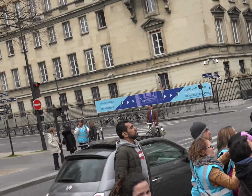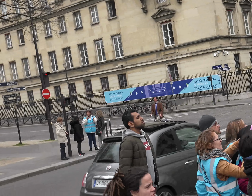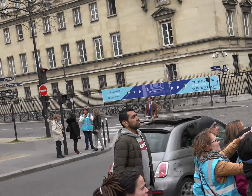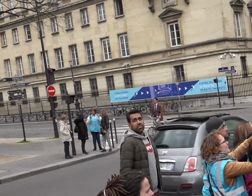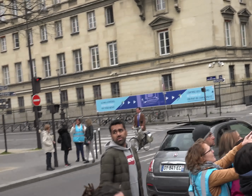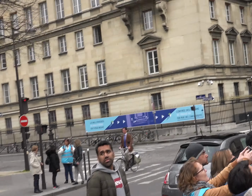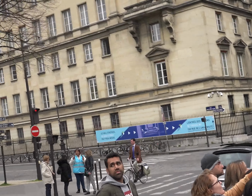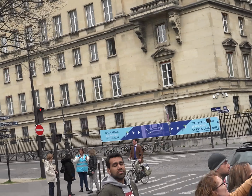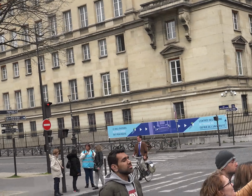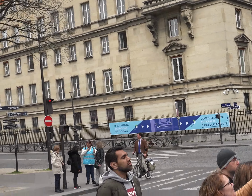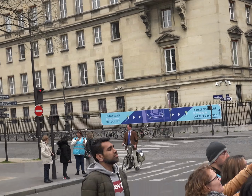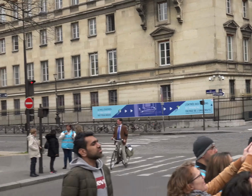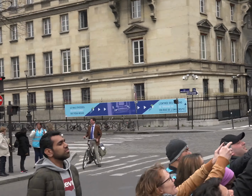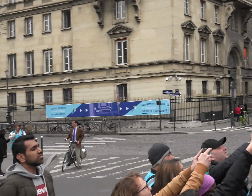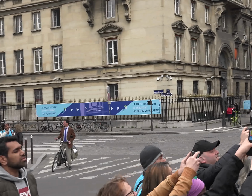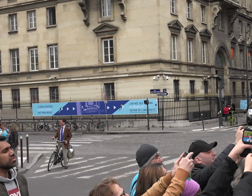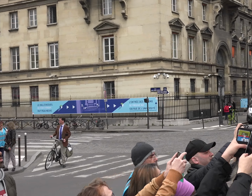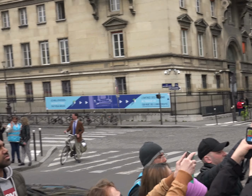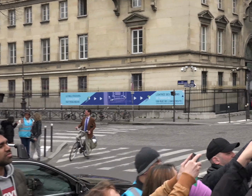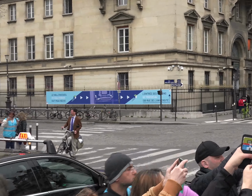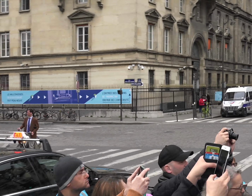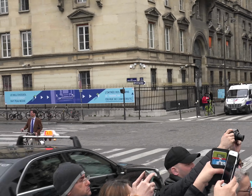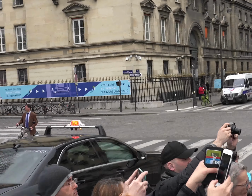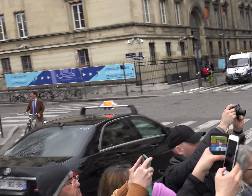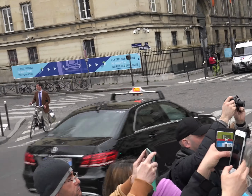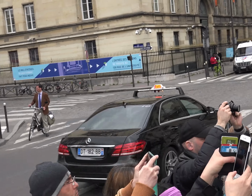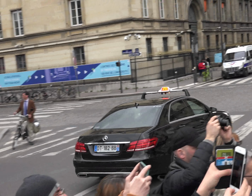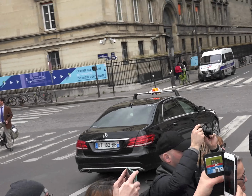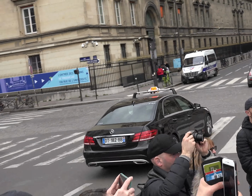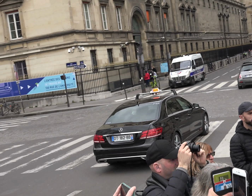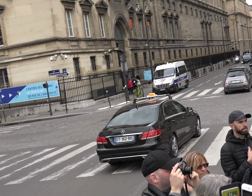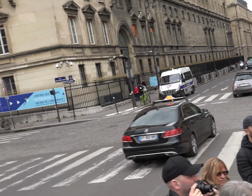SCREées au ... ...